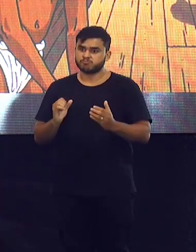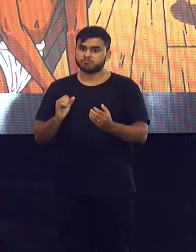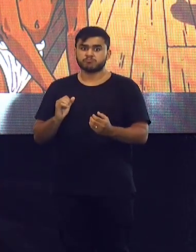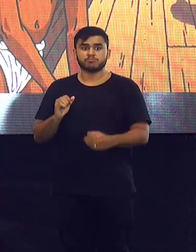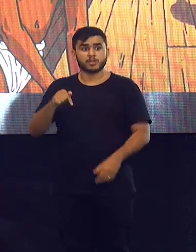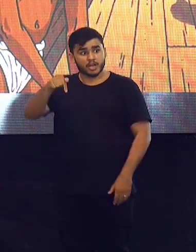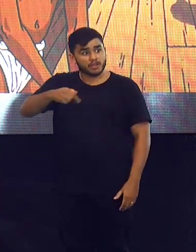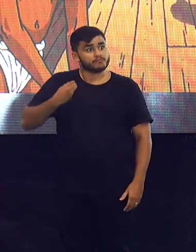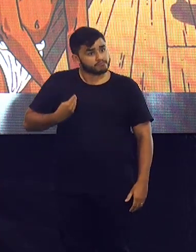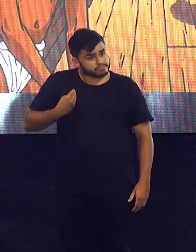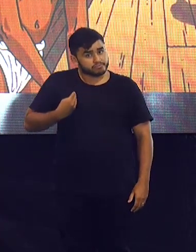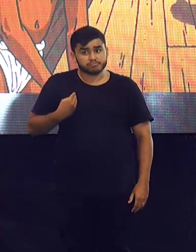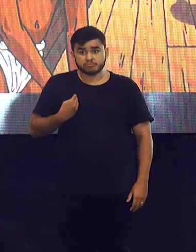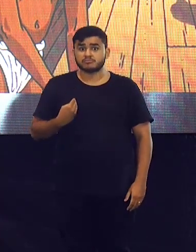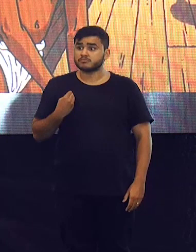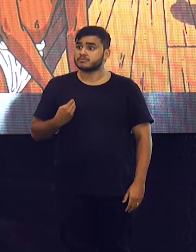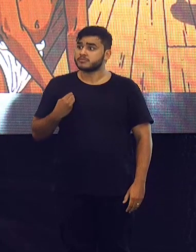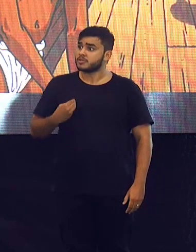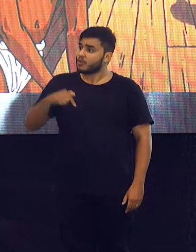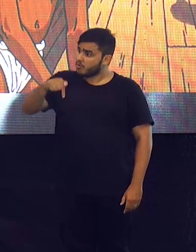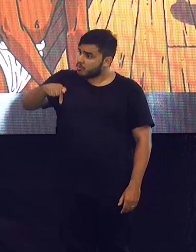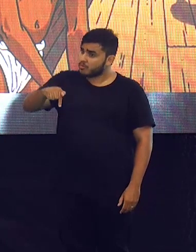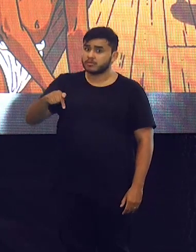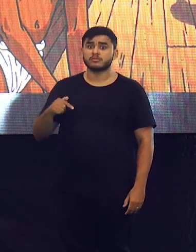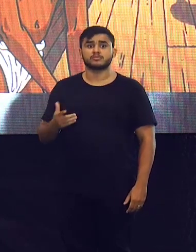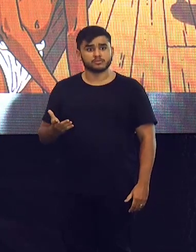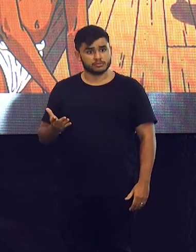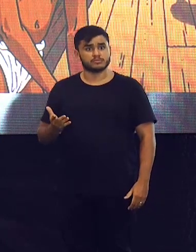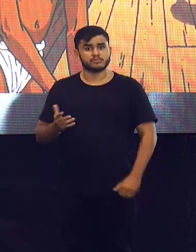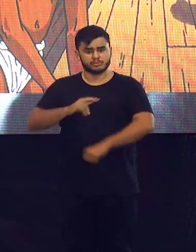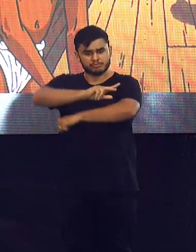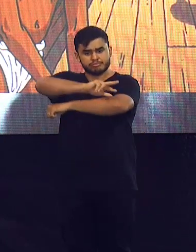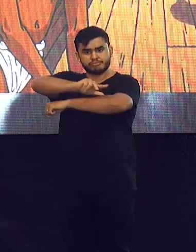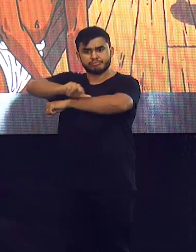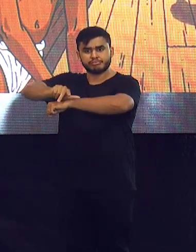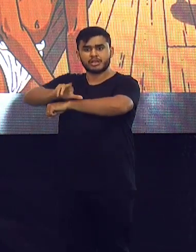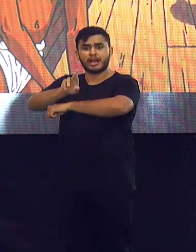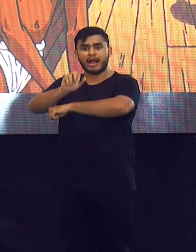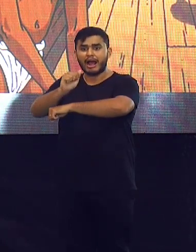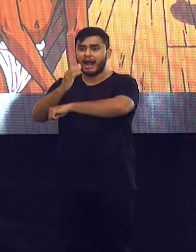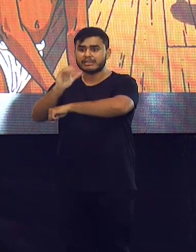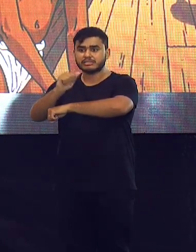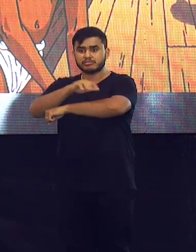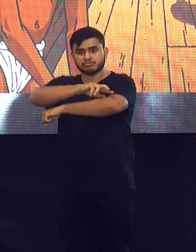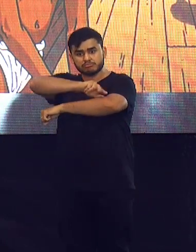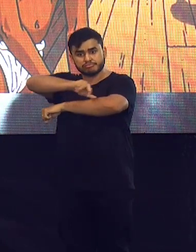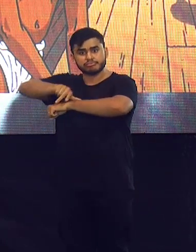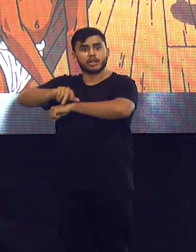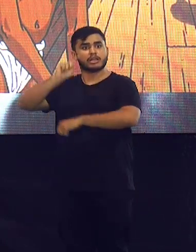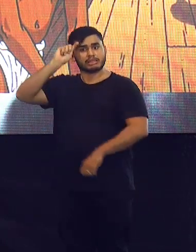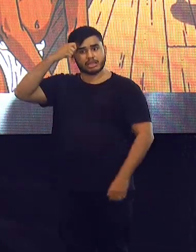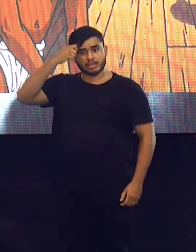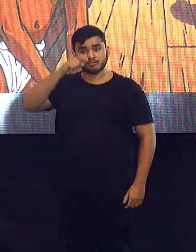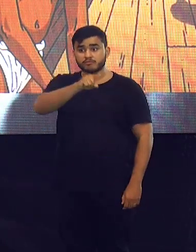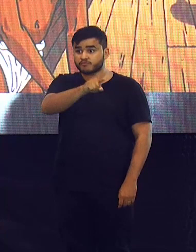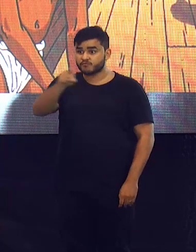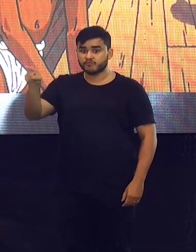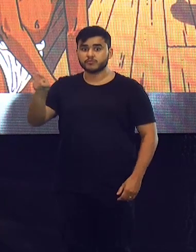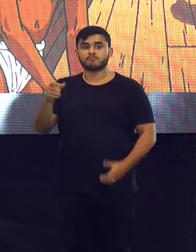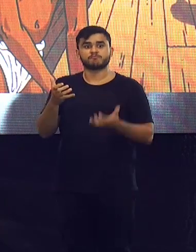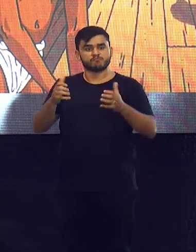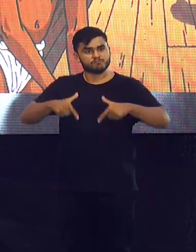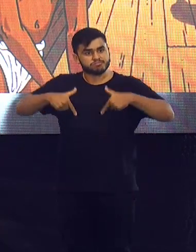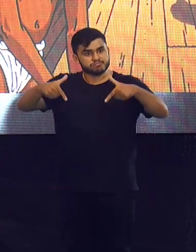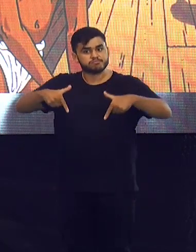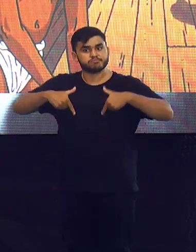povo está aqui. E está aqui hoje, ainda resistindo e ainda lutando pelo seu lugar na